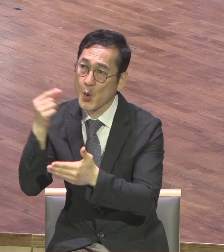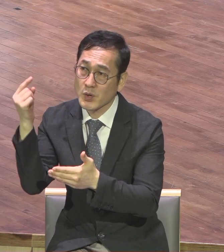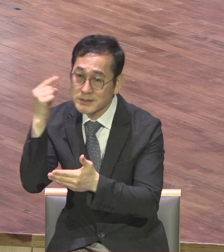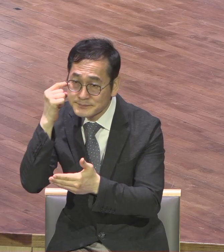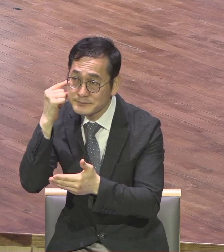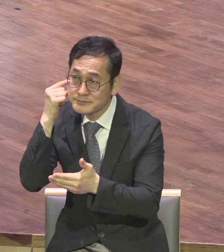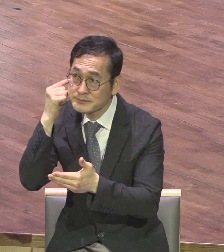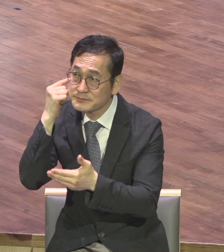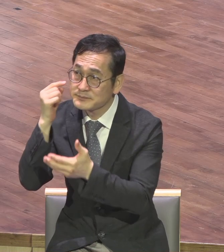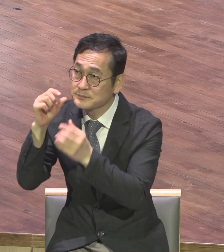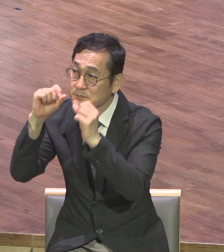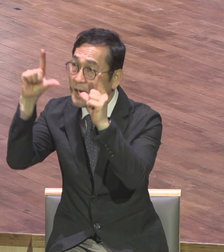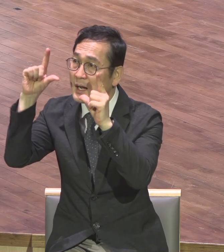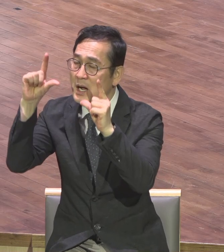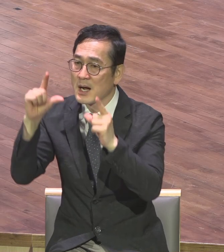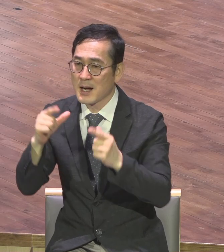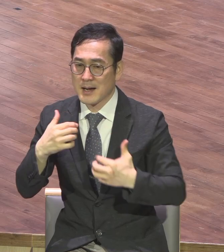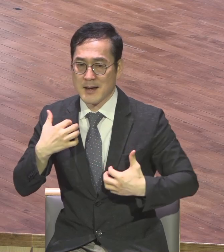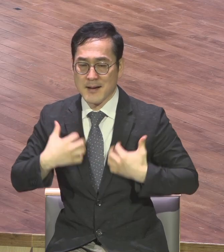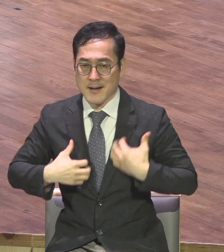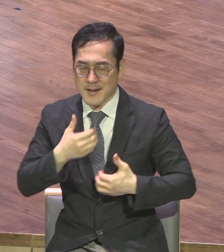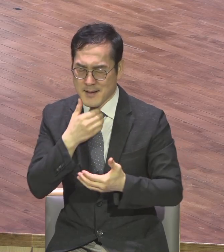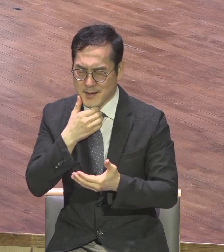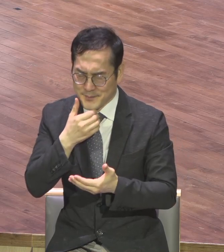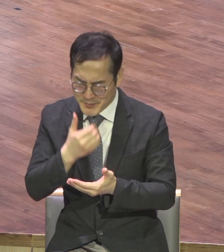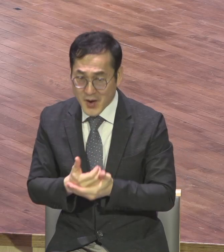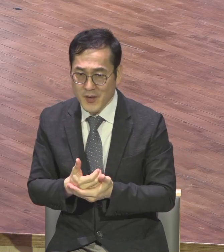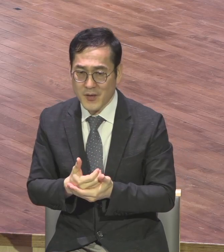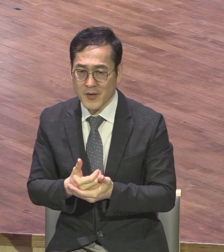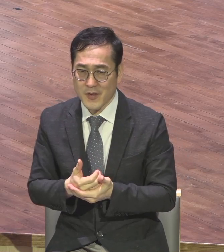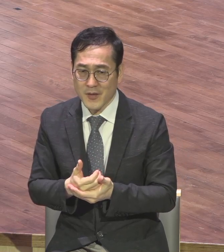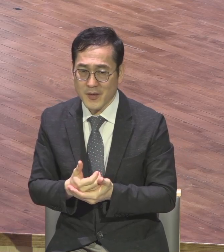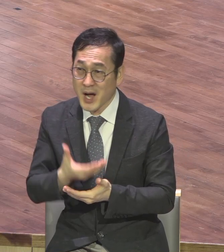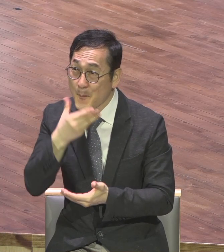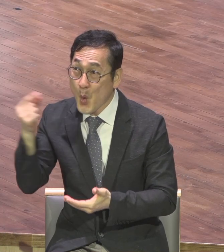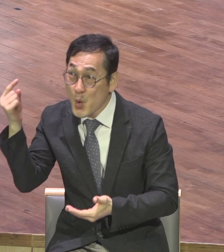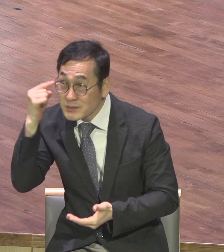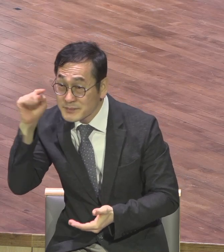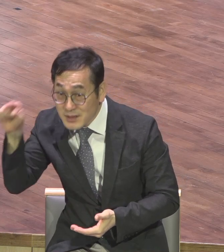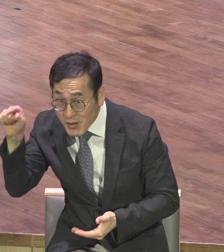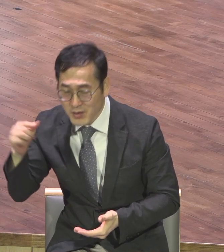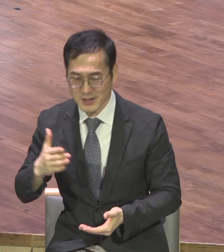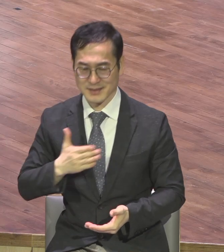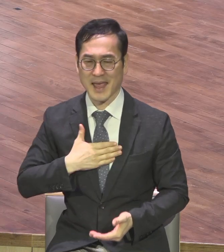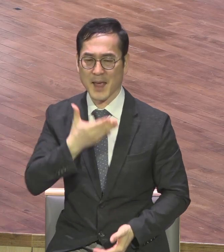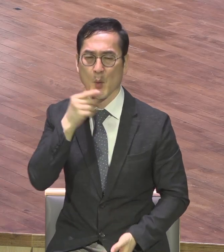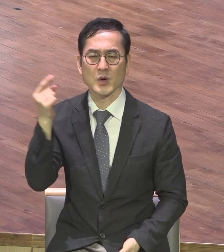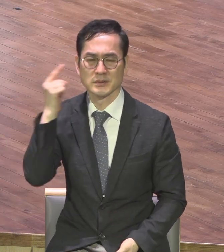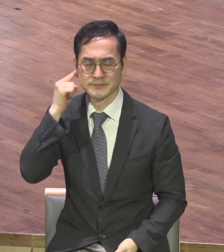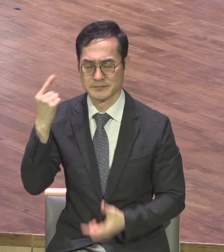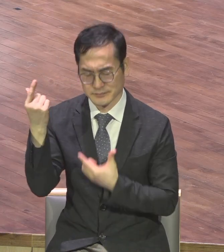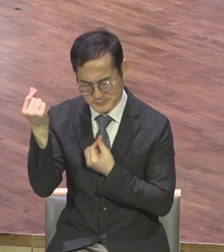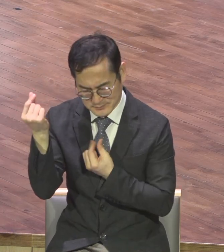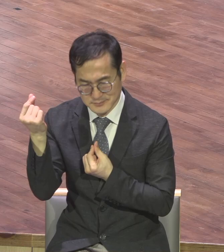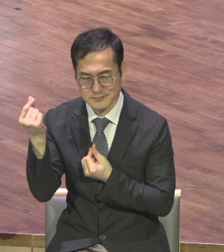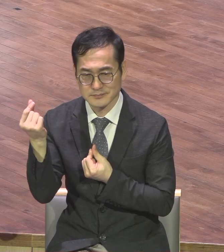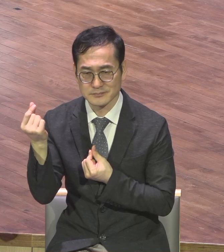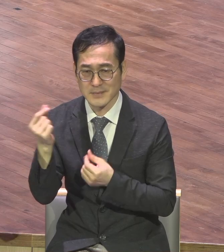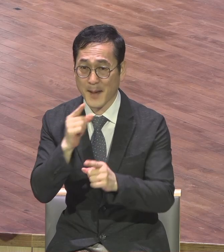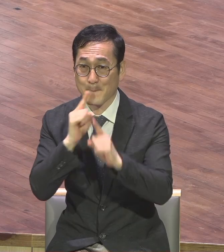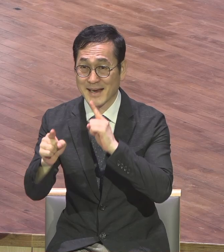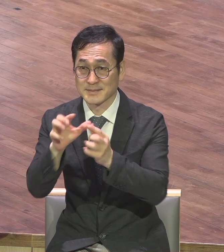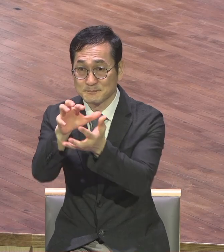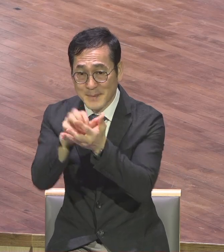감격스러운지 이 복음이 나의 복음이다 그랬어요. 여러분 강단 말씀 내 거 되기